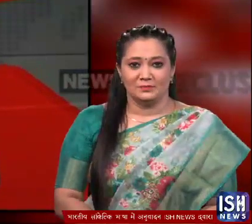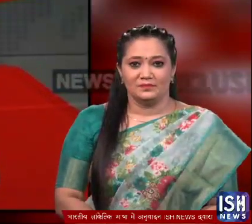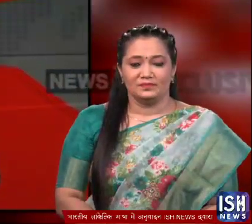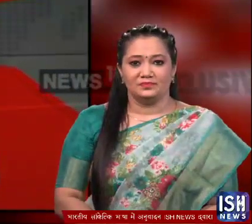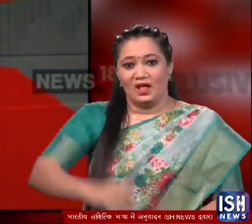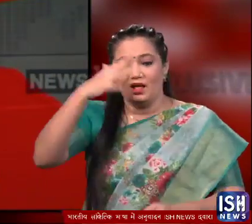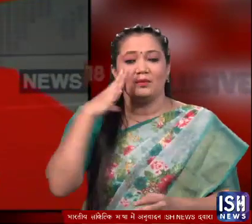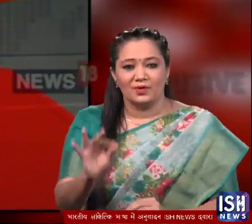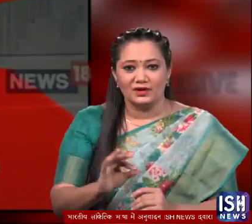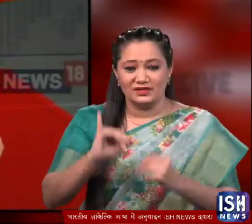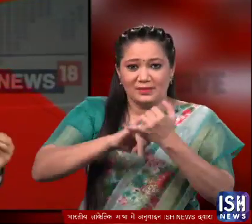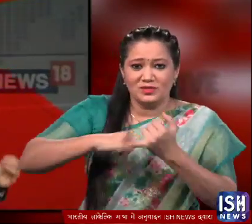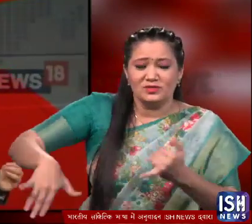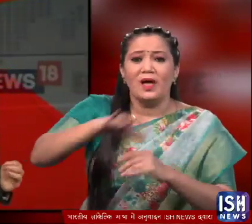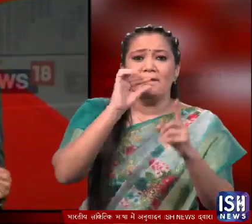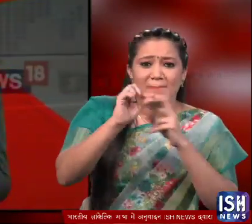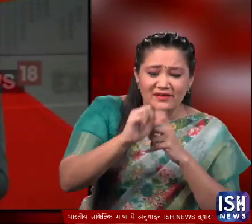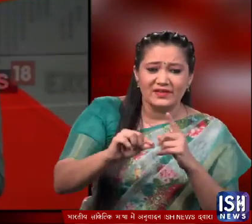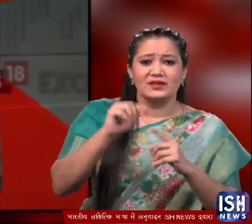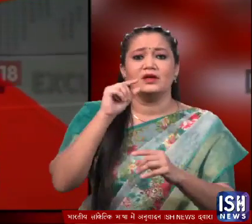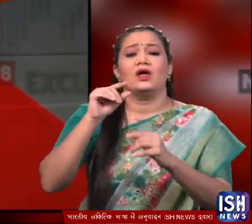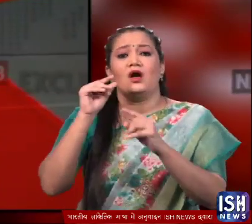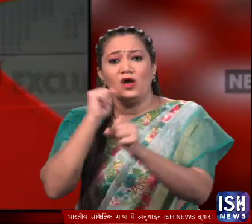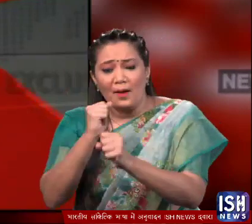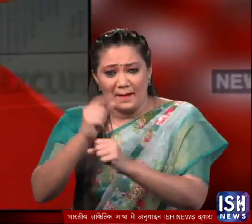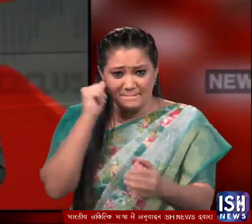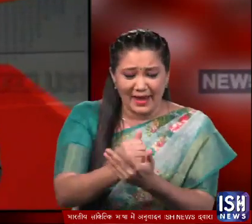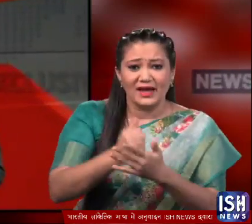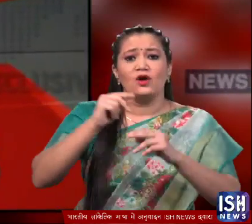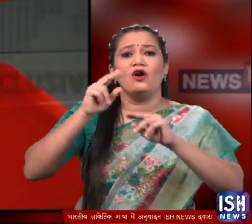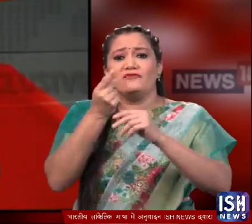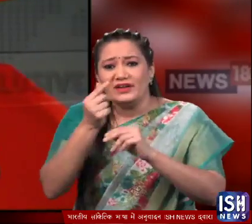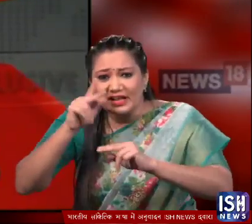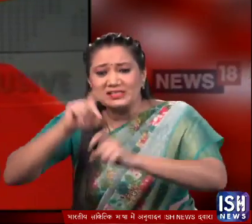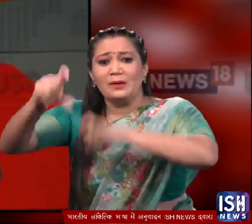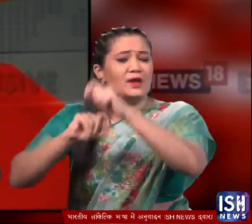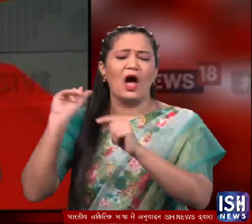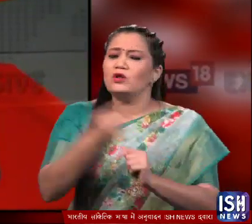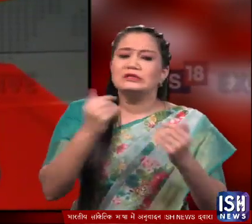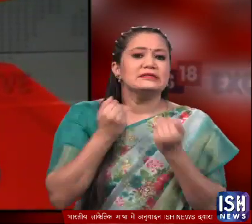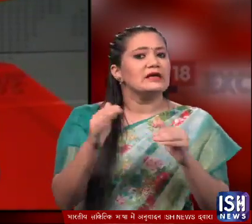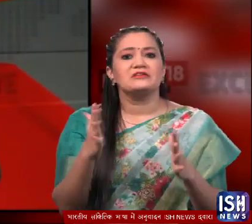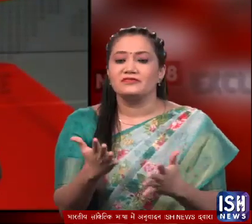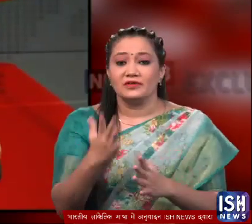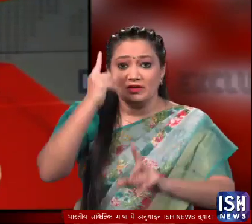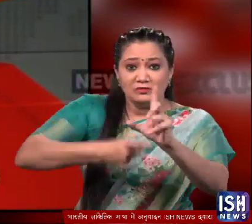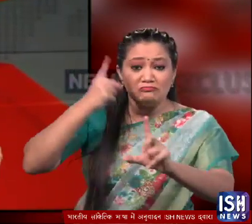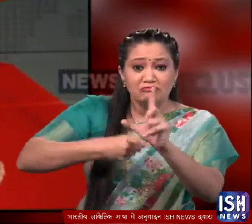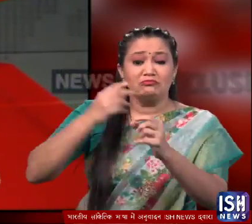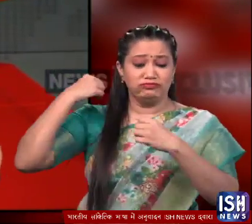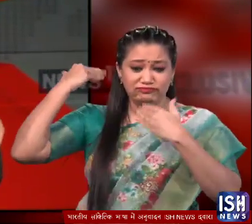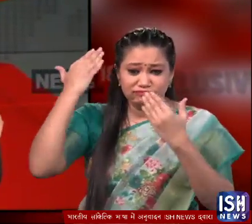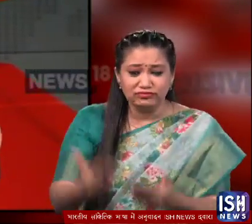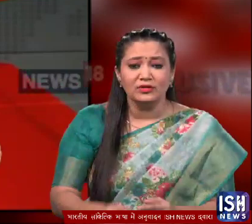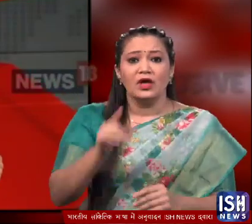सौभाग्य की एक बात यह कि समस्तीपुर की निजी और सरकारी बैंक या फाइनेंस कंपनी कोई भी सुरक्षित नहीं है, जहां इस साल लूट और